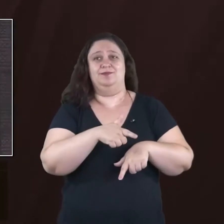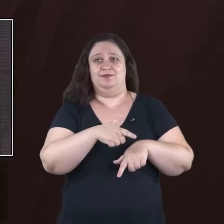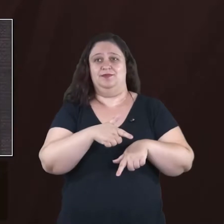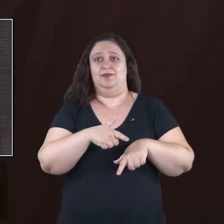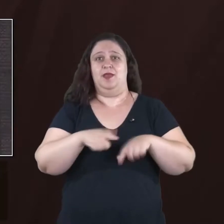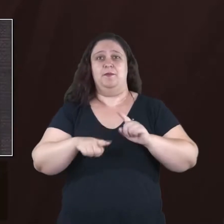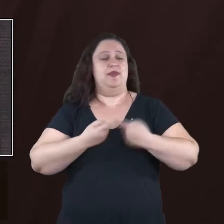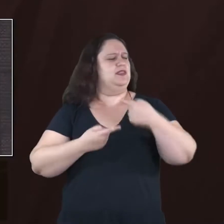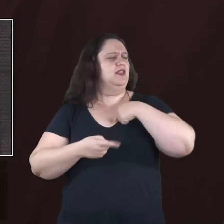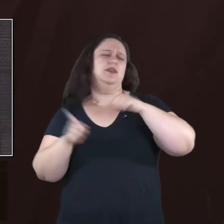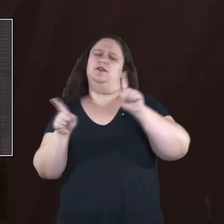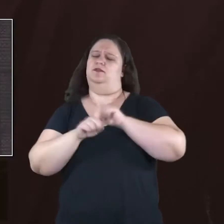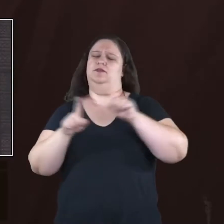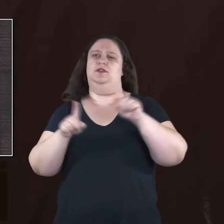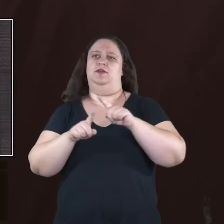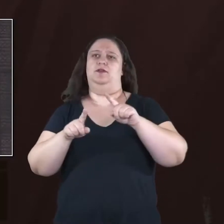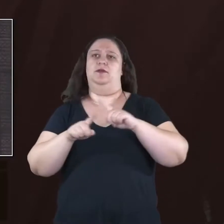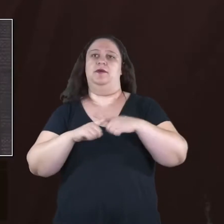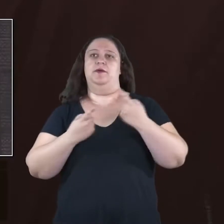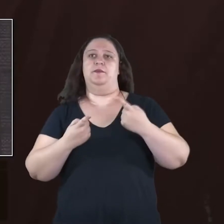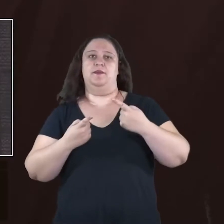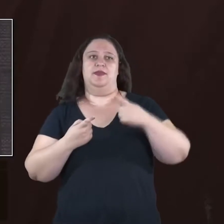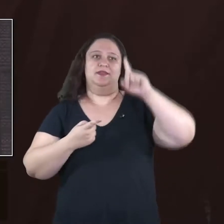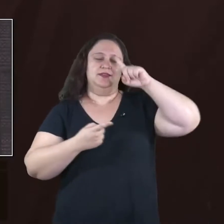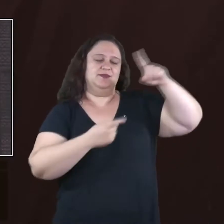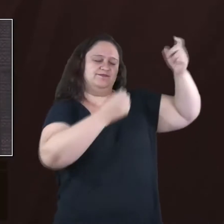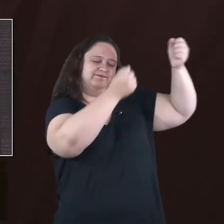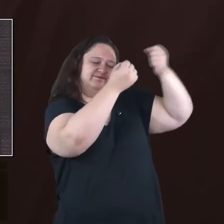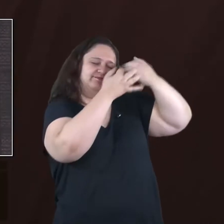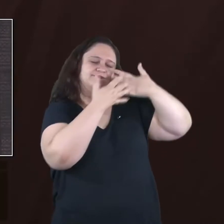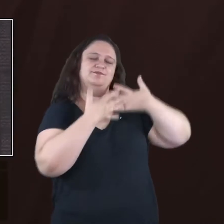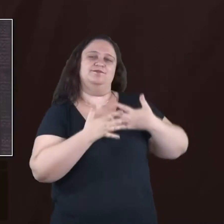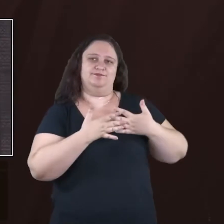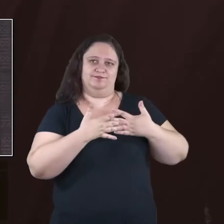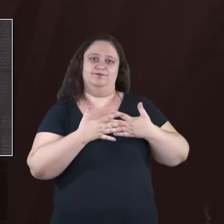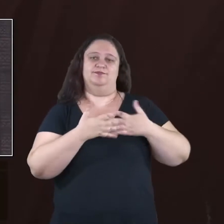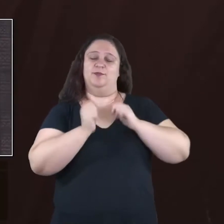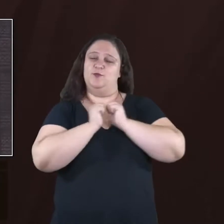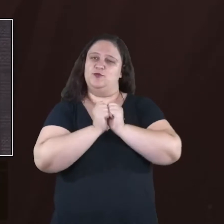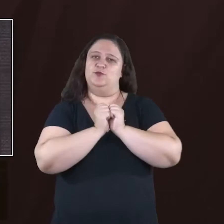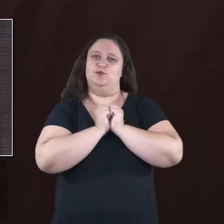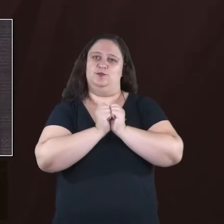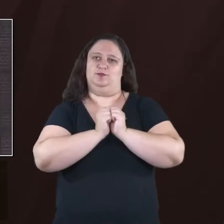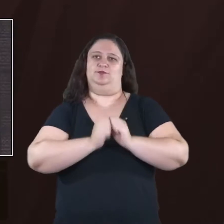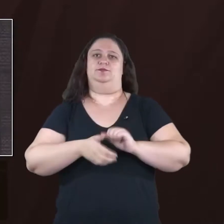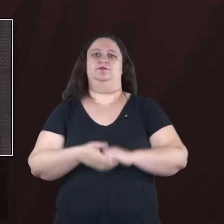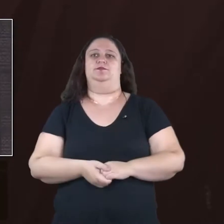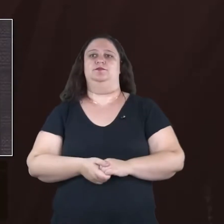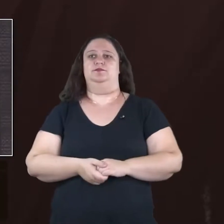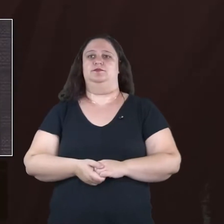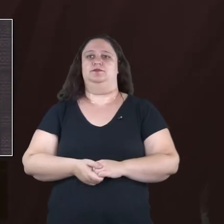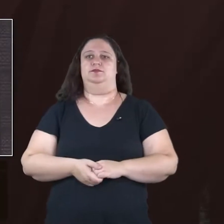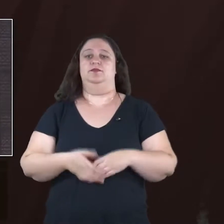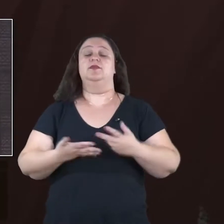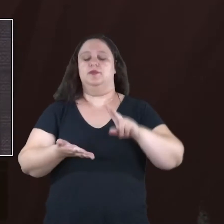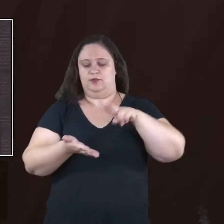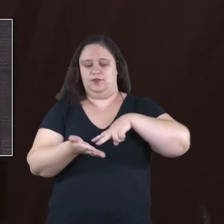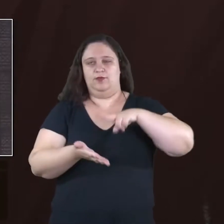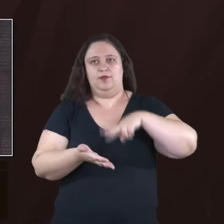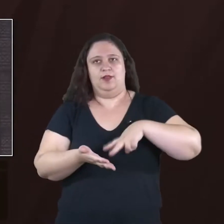não eu, mas a graça de Deus comigo. Queridos irmãos, estou lendo tudo isso para